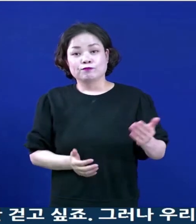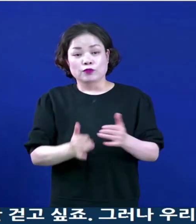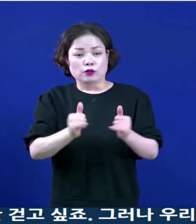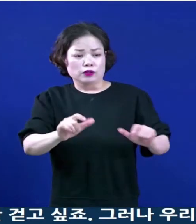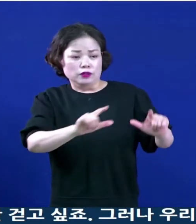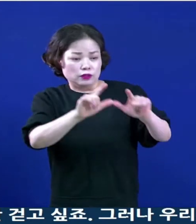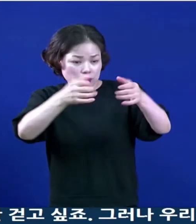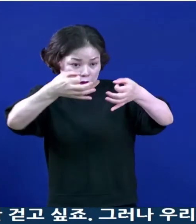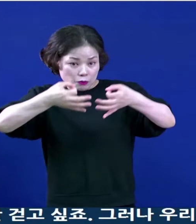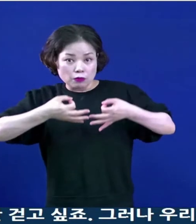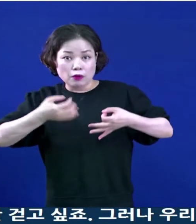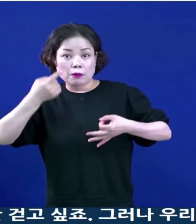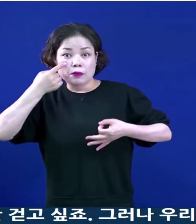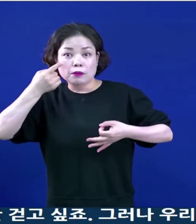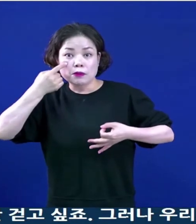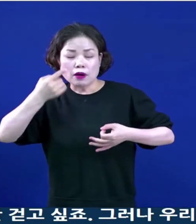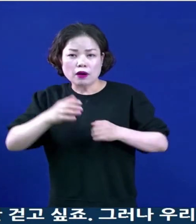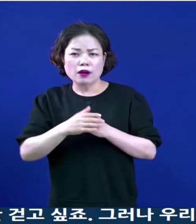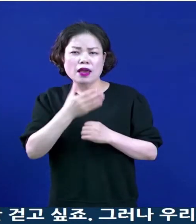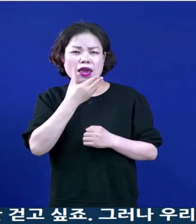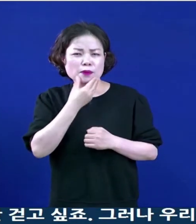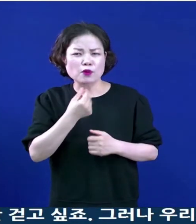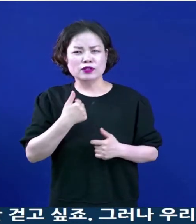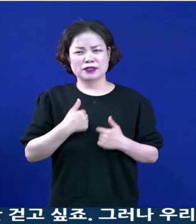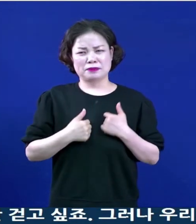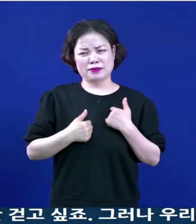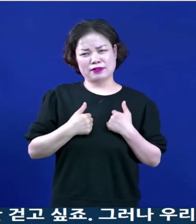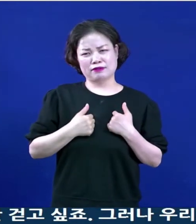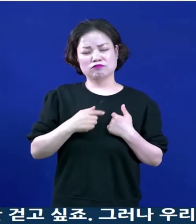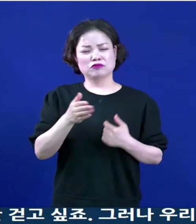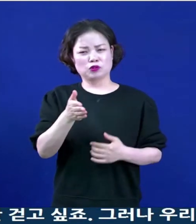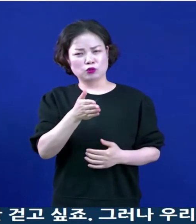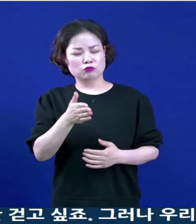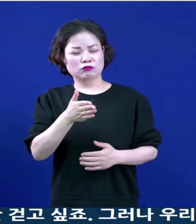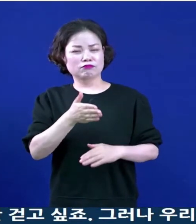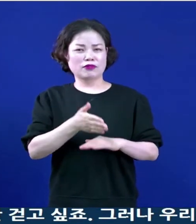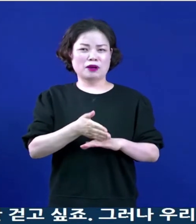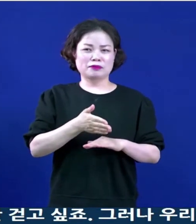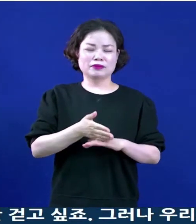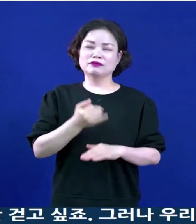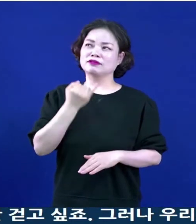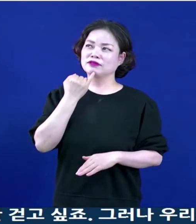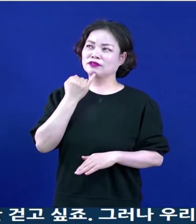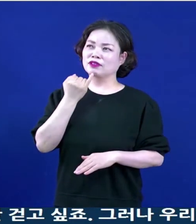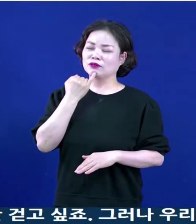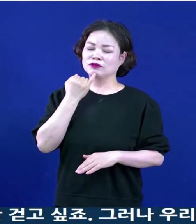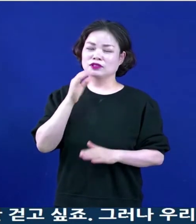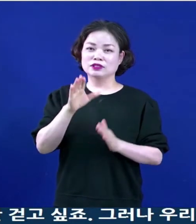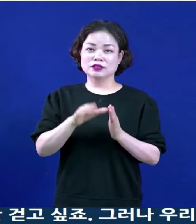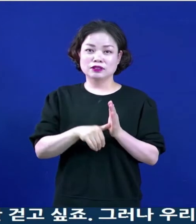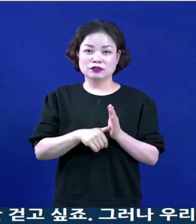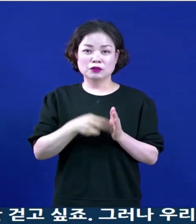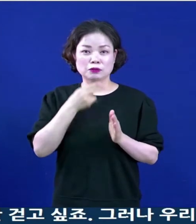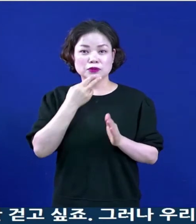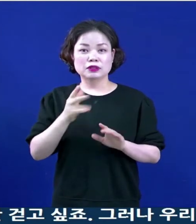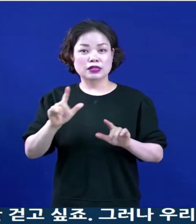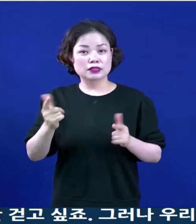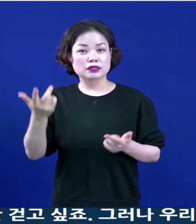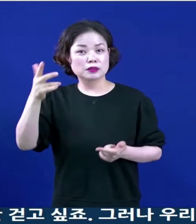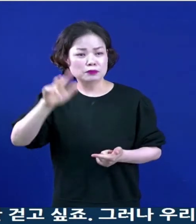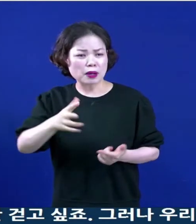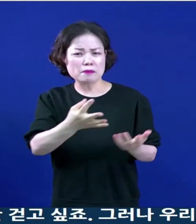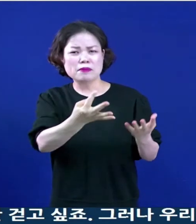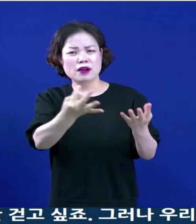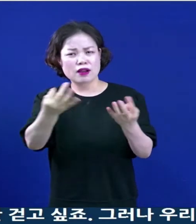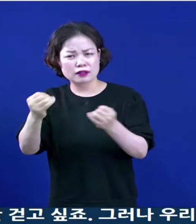때를 한번 돌아보시기 바랍니다. 행복하고 기쁘고 이만하면 감사하다, 됐다라고 싶은 시절도 없는 것은 아니지만